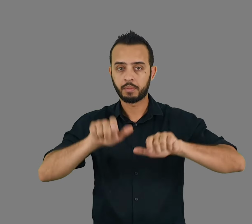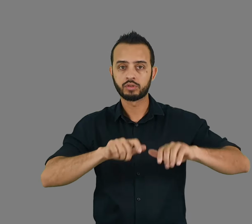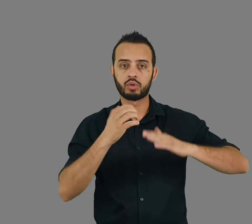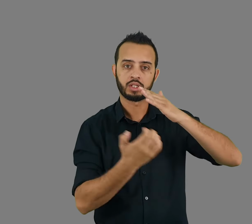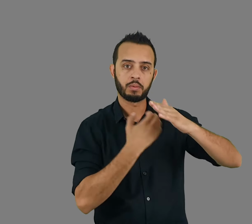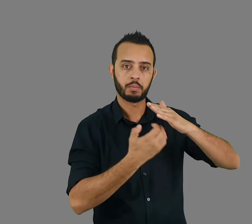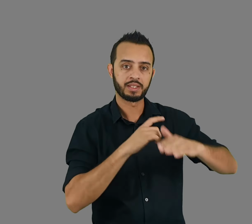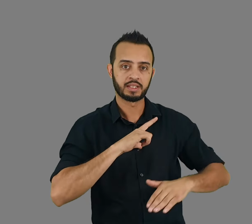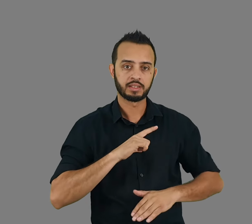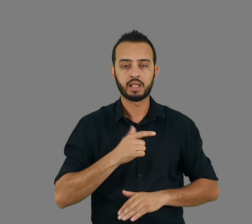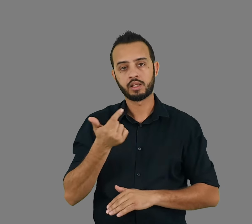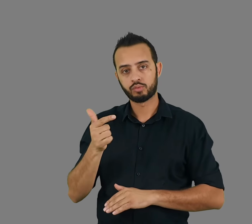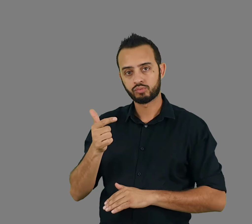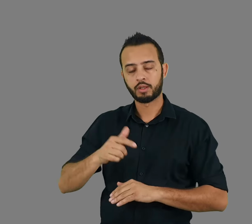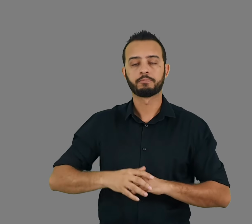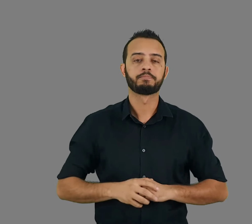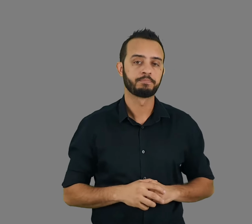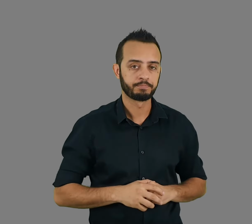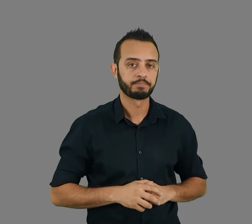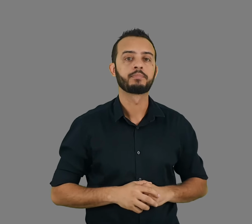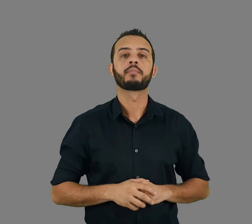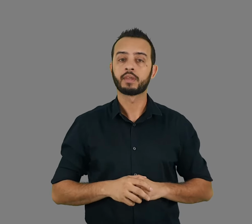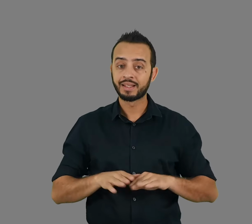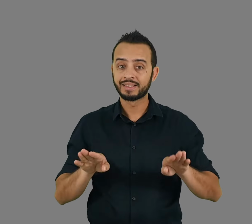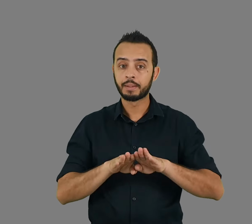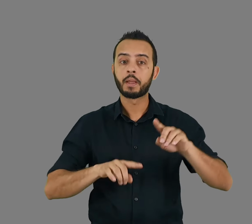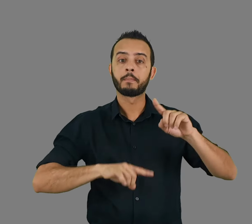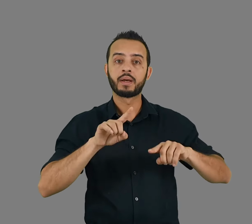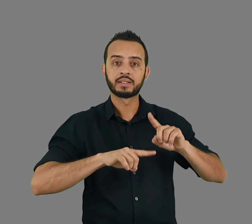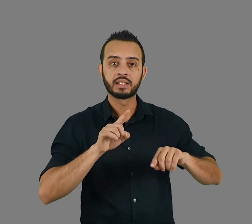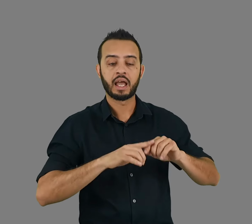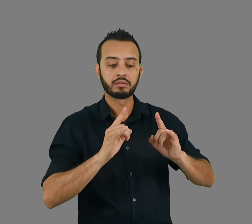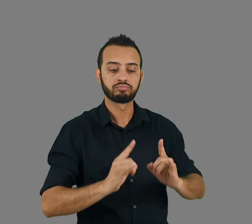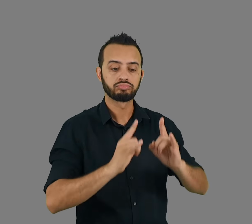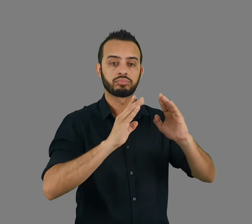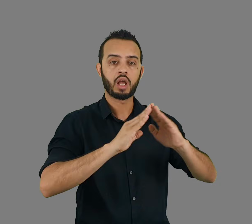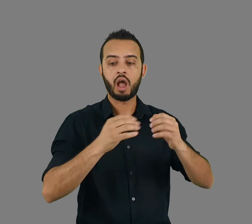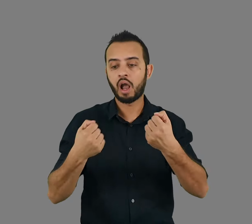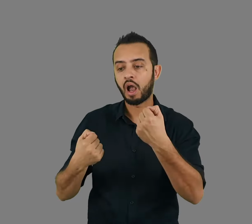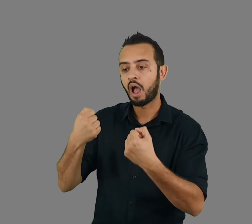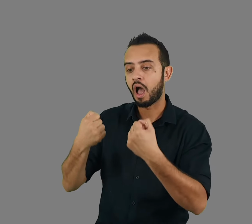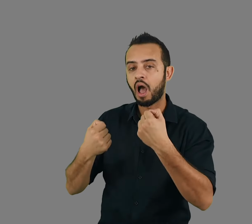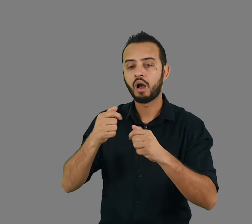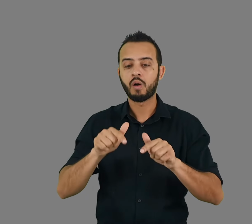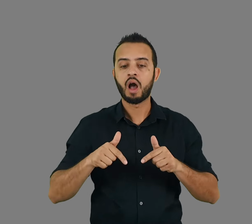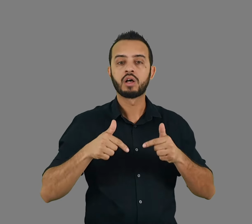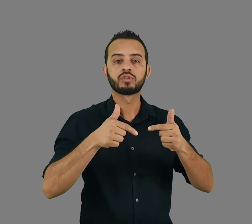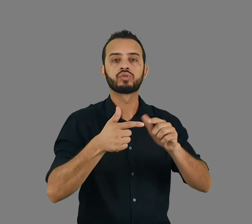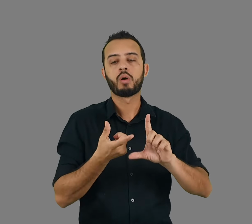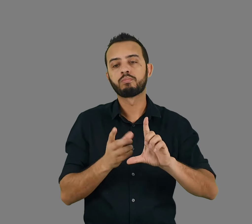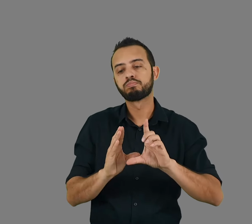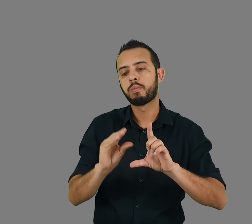jurídicas. 5. Bens móveis, imóveis, veículos, ações, apólice de dívida